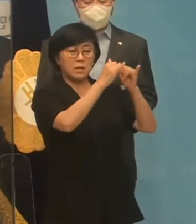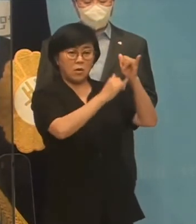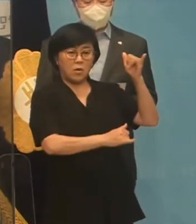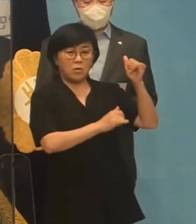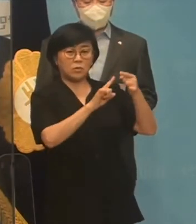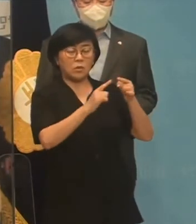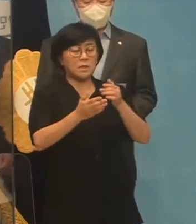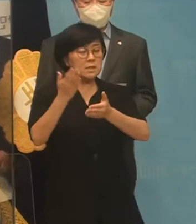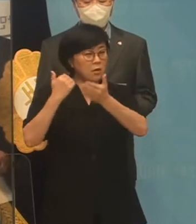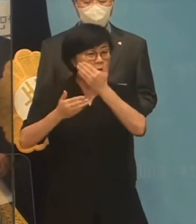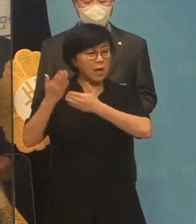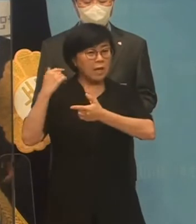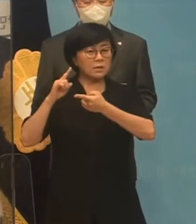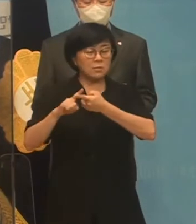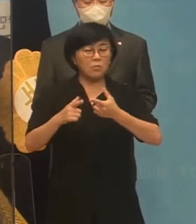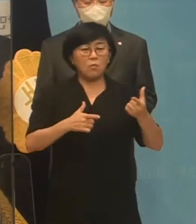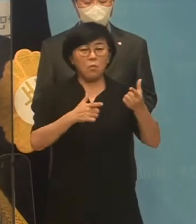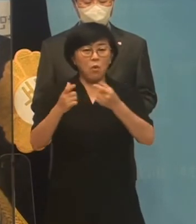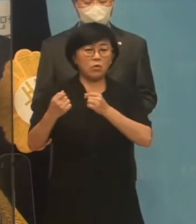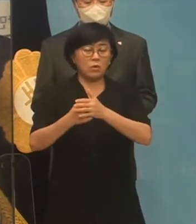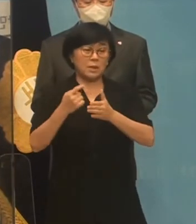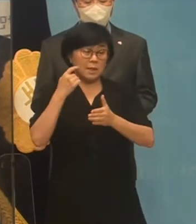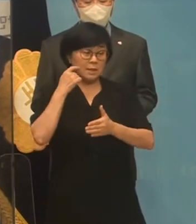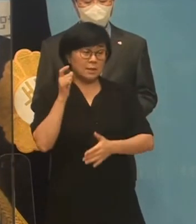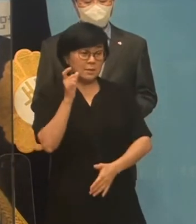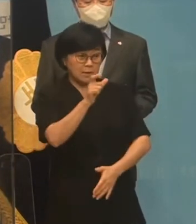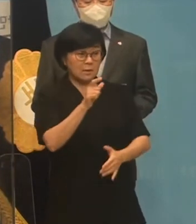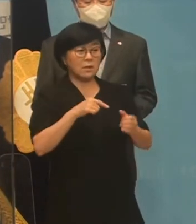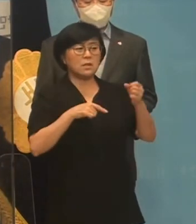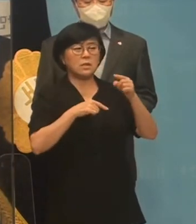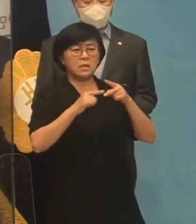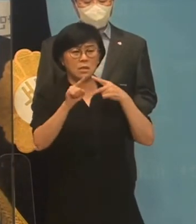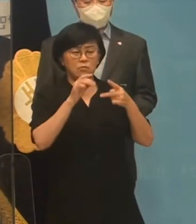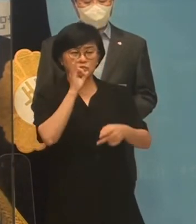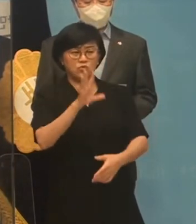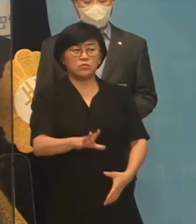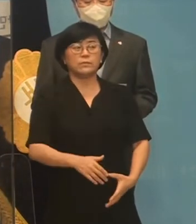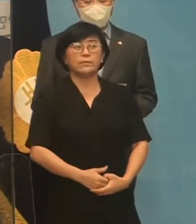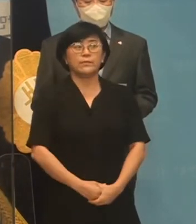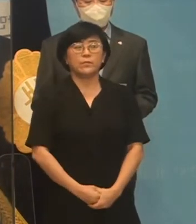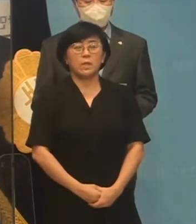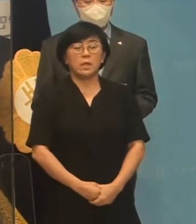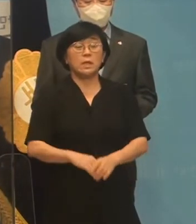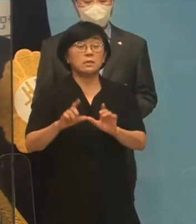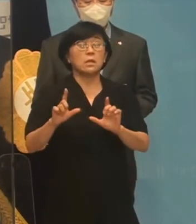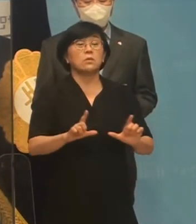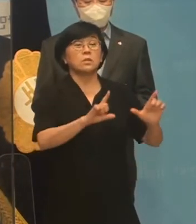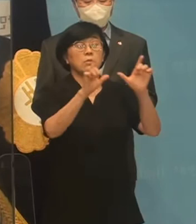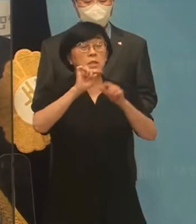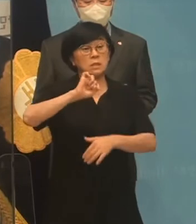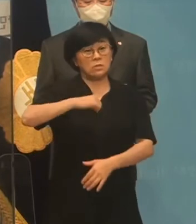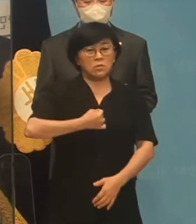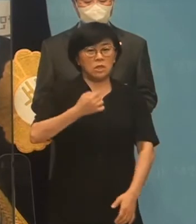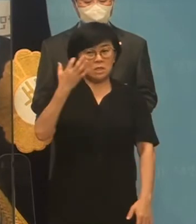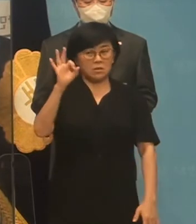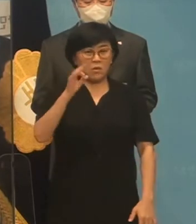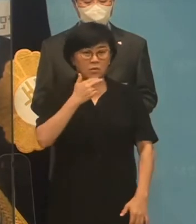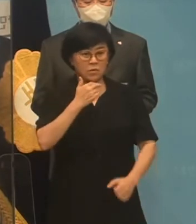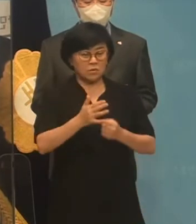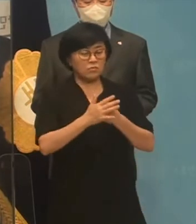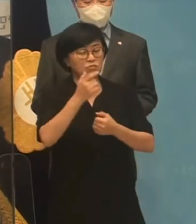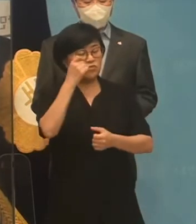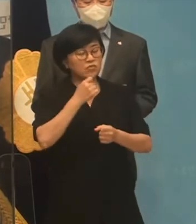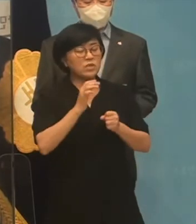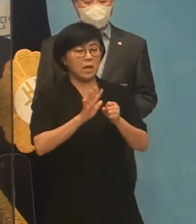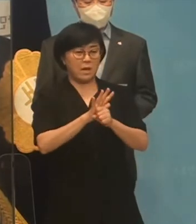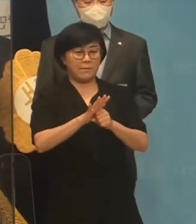그 이전 이력까지 허위로 쓴 이유가 무엇인지 도무지 납득할 수 없습니다. 살아온 삶을 스스로 부정해 치근한 마음을